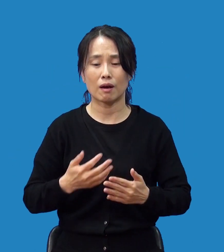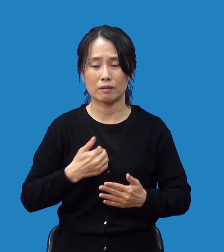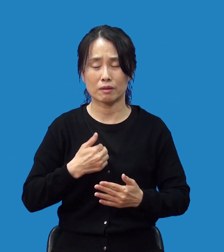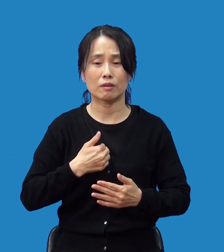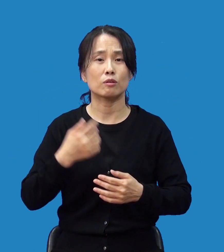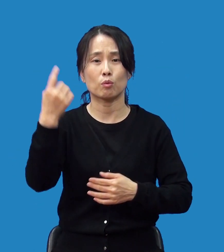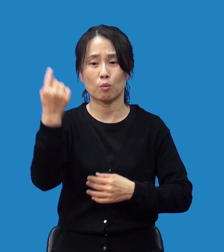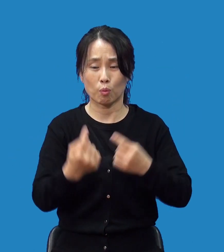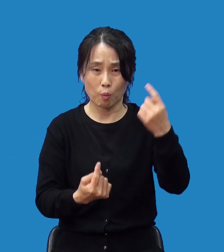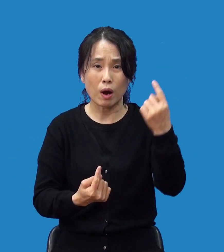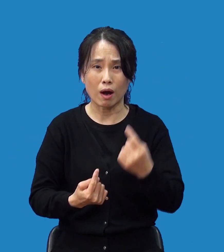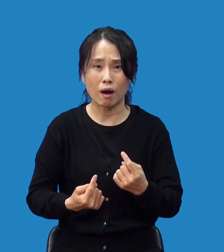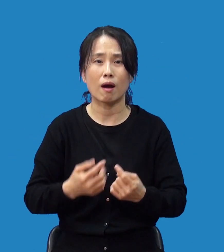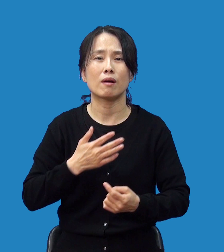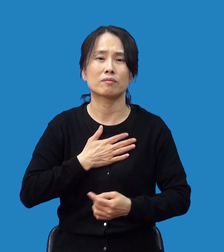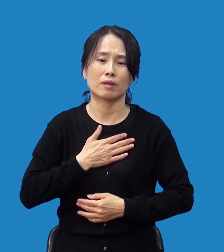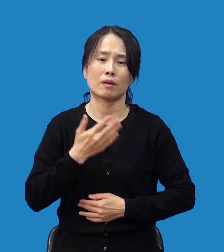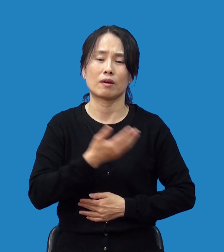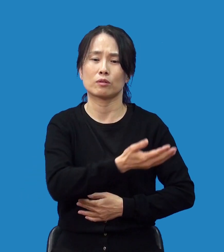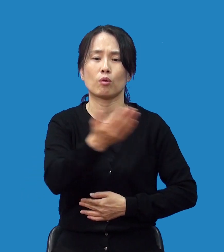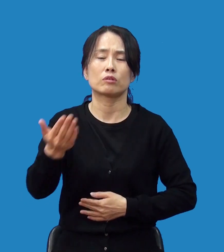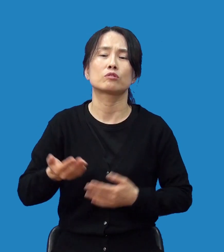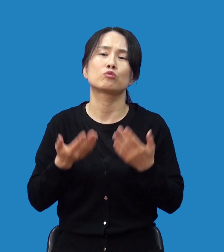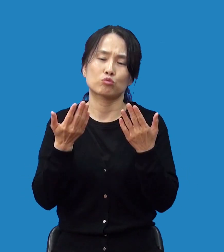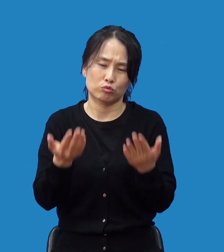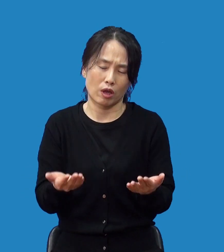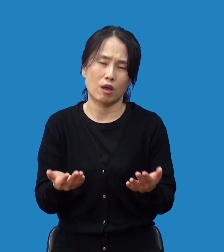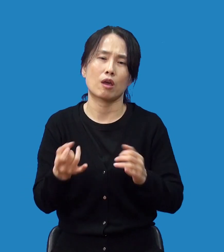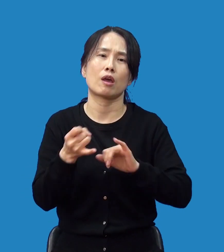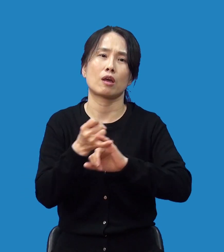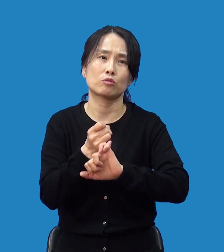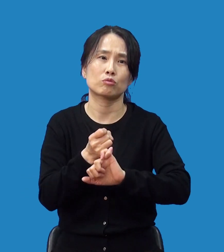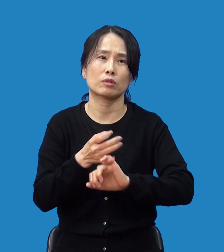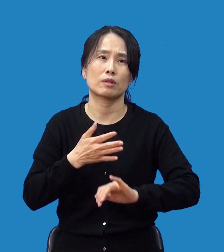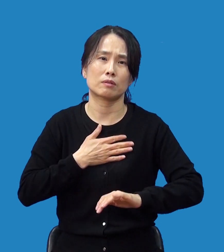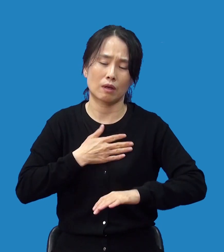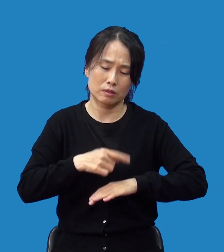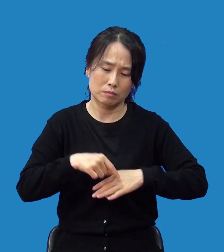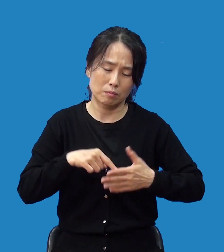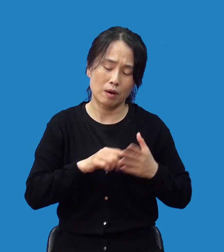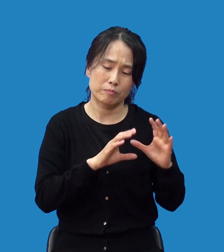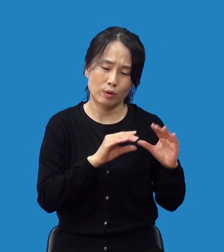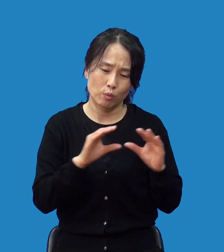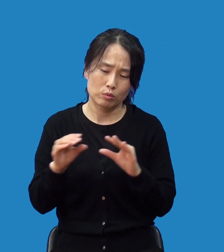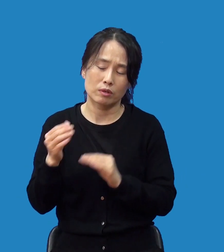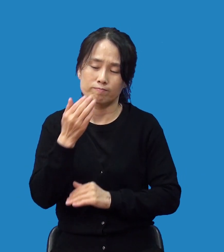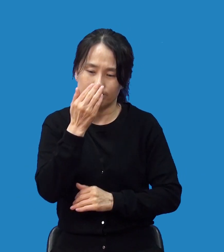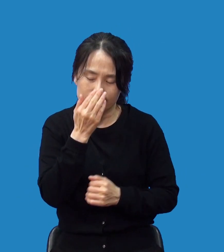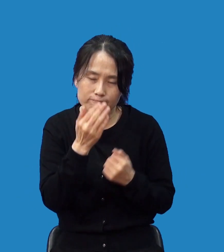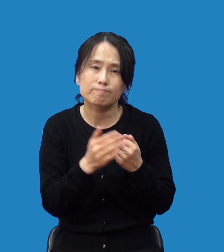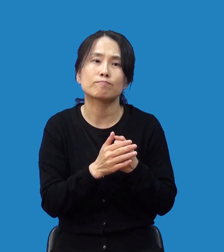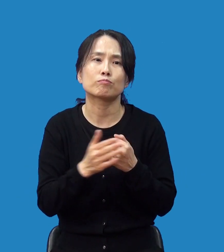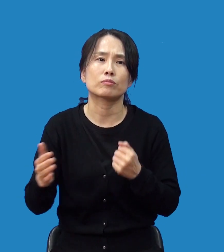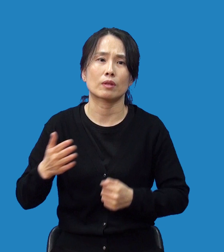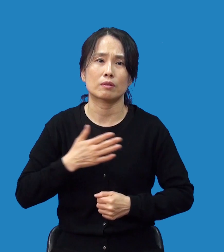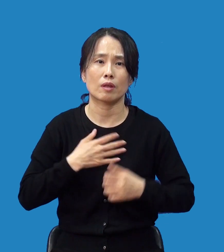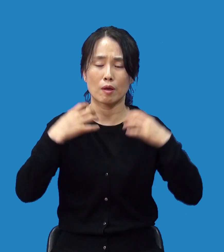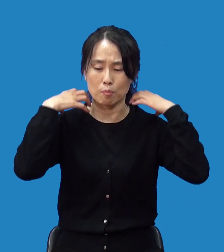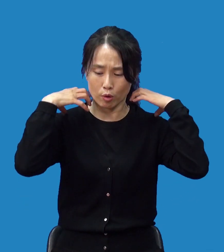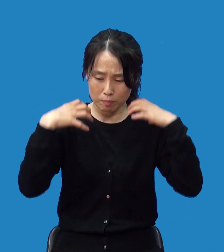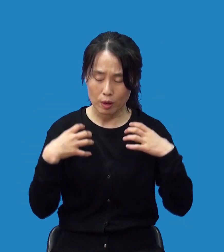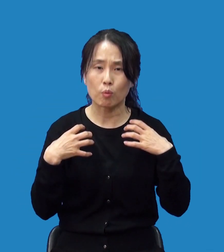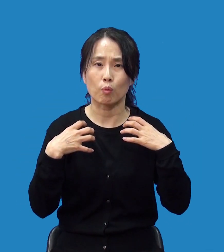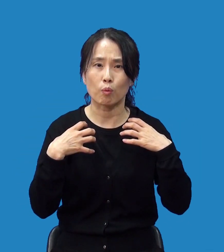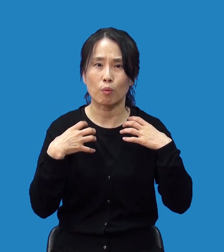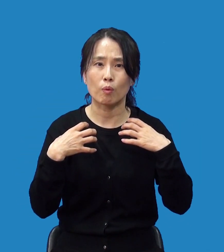오라. 내가 너희를 쉬게 하리라. 나는 마음이 온유하고 겸손하니 나의 멍에를